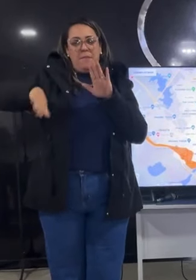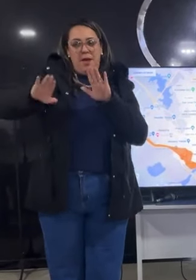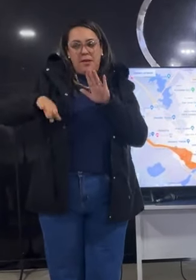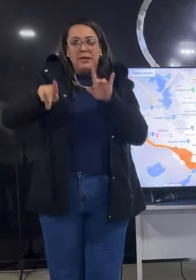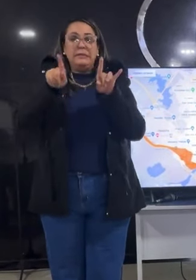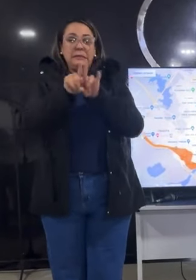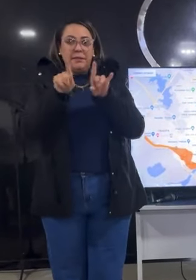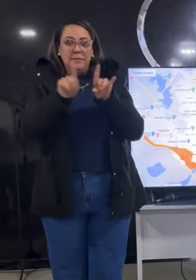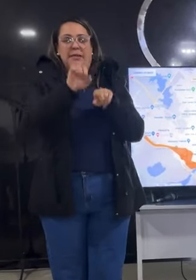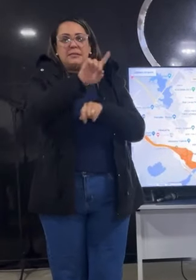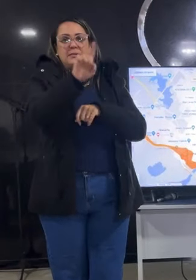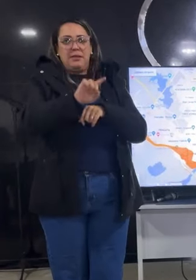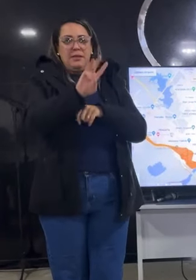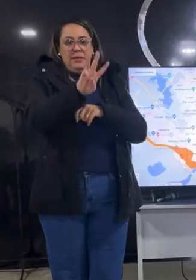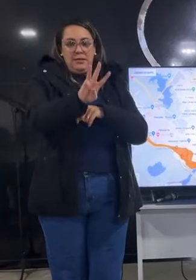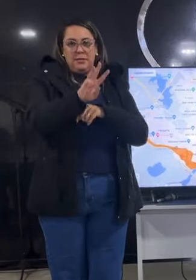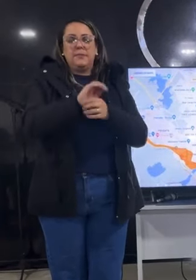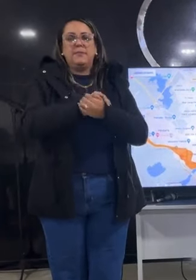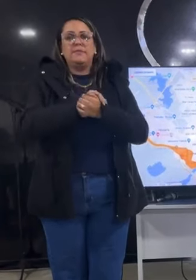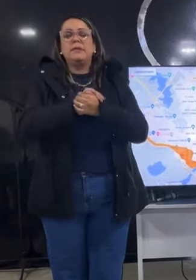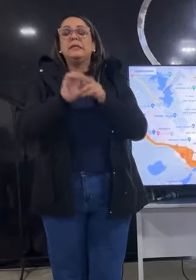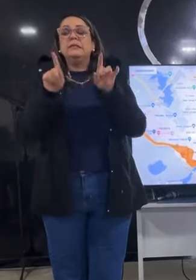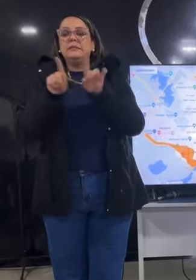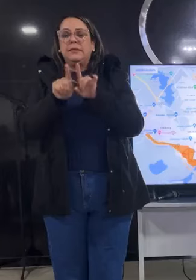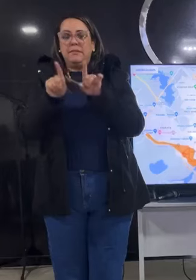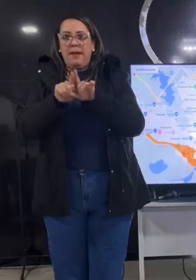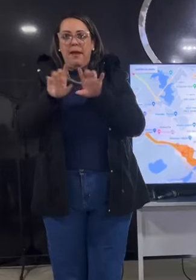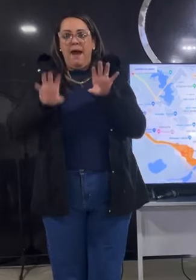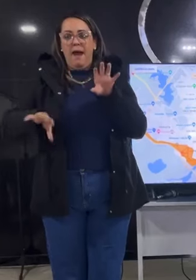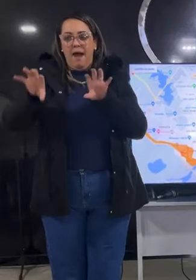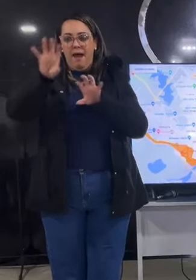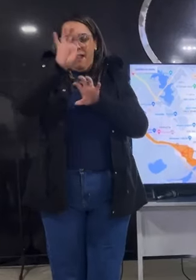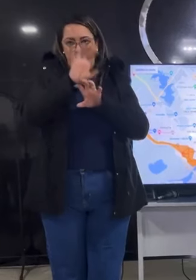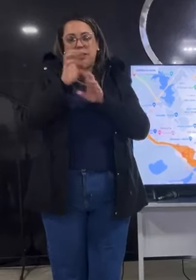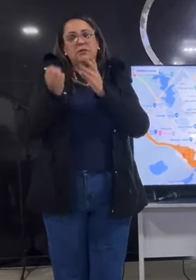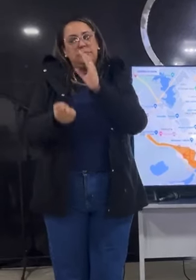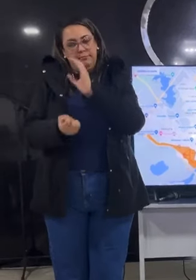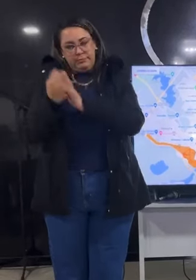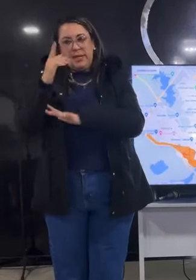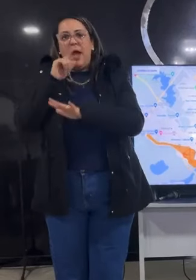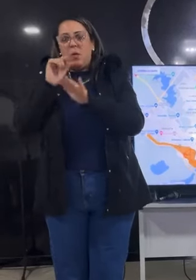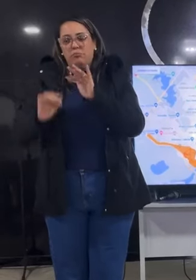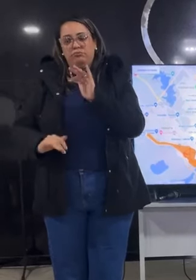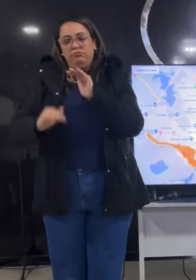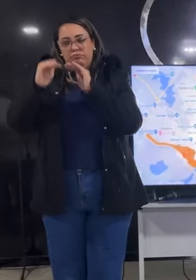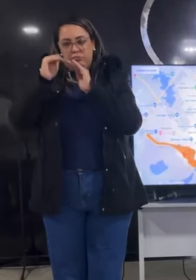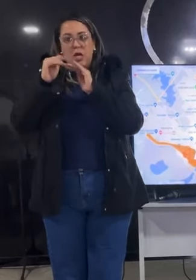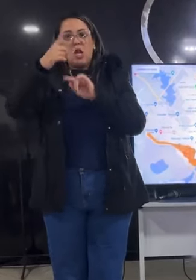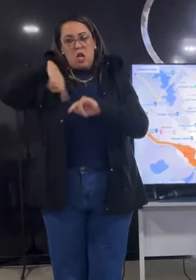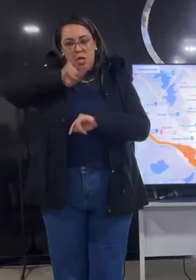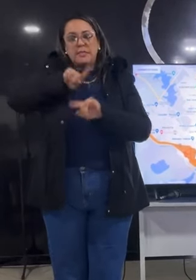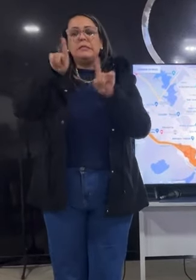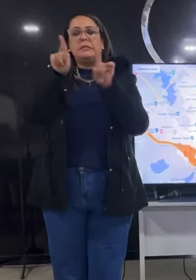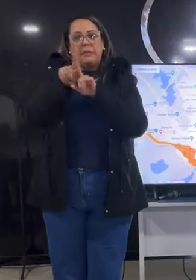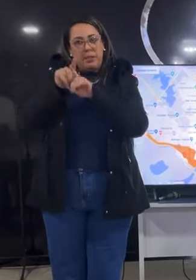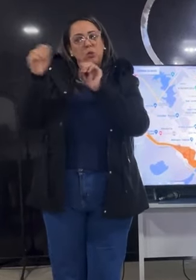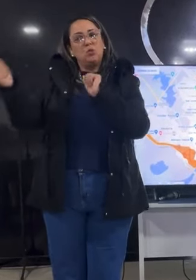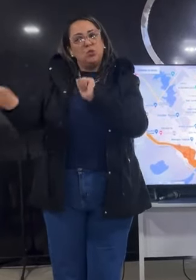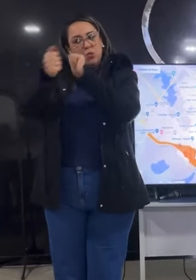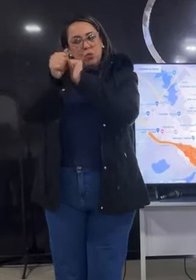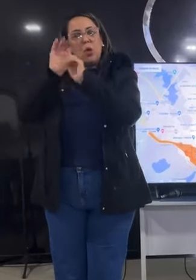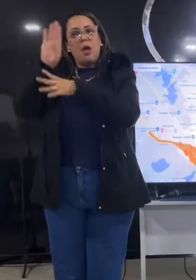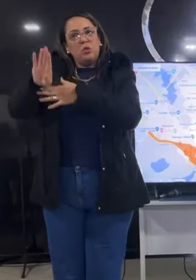também a nossa colônia Z3 assim como outras áreas que foram atingidas pontualmente e nós não vamos também virar as costas estaremos juntos